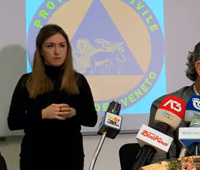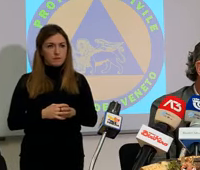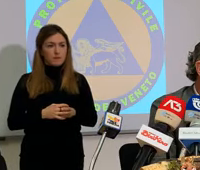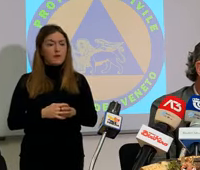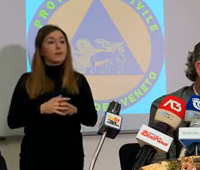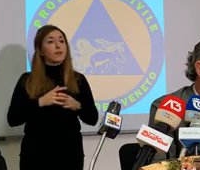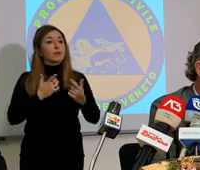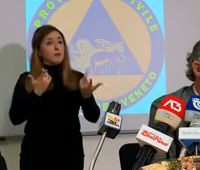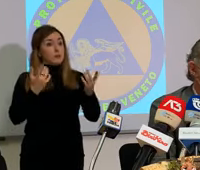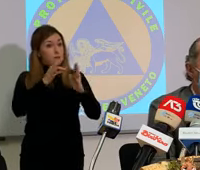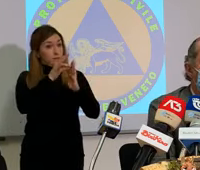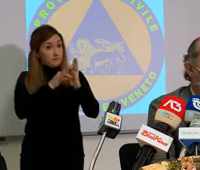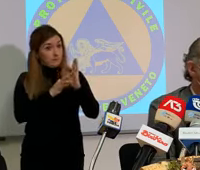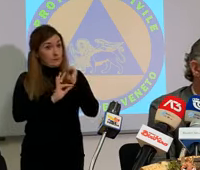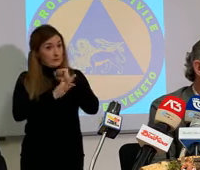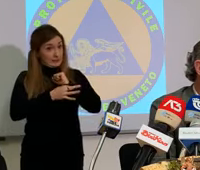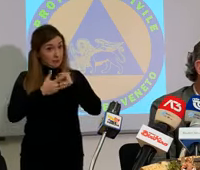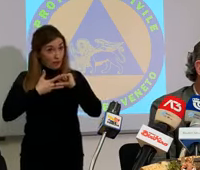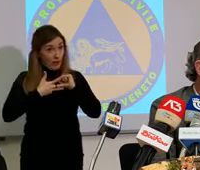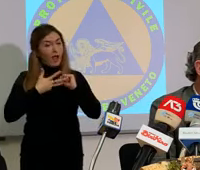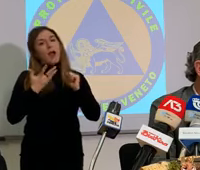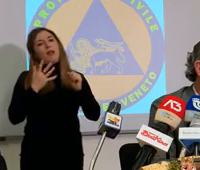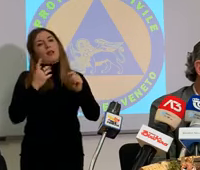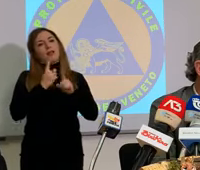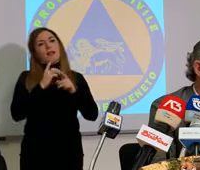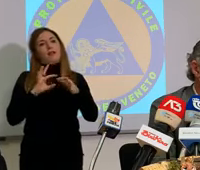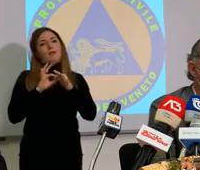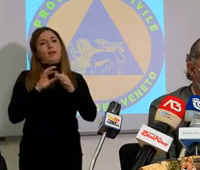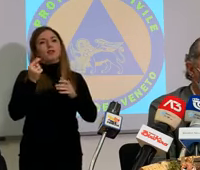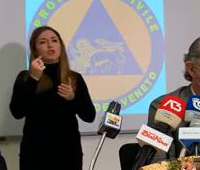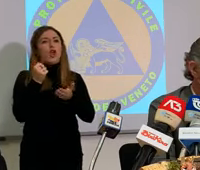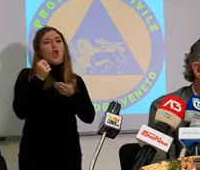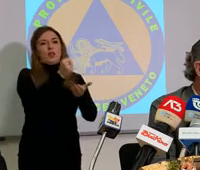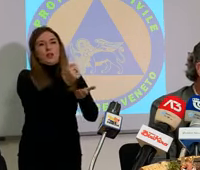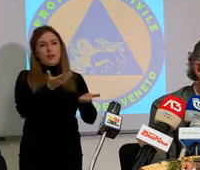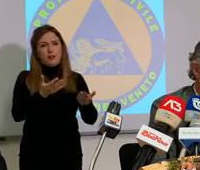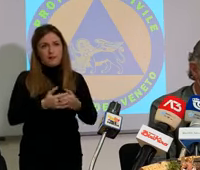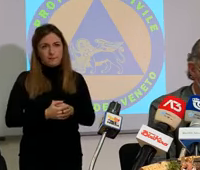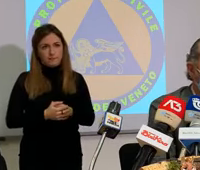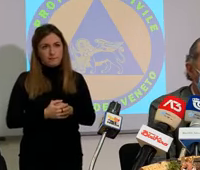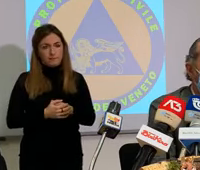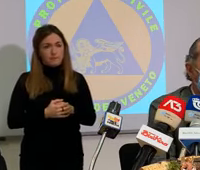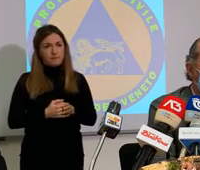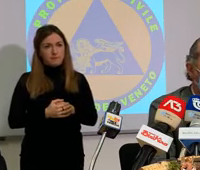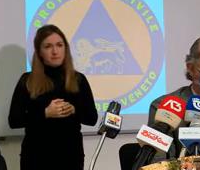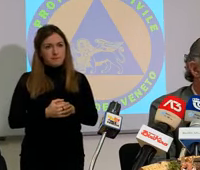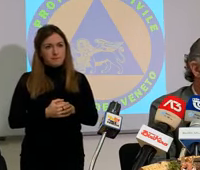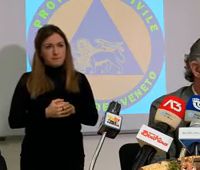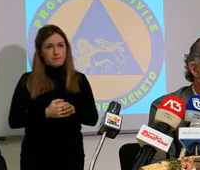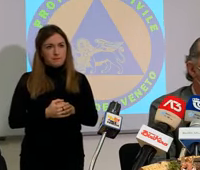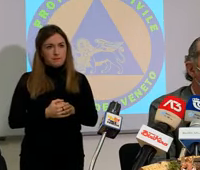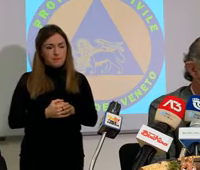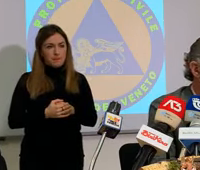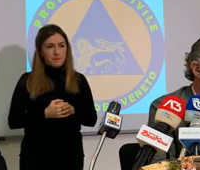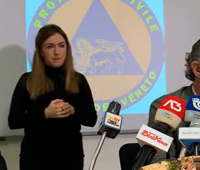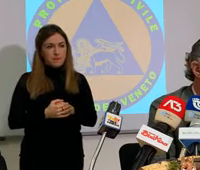ristori diciamo il vantaggio nella misura nazionale è rappresentato in cui il governo ha diciamo